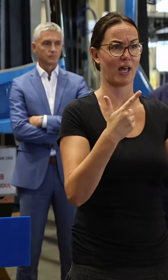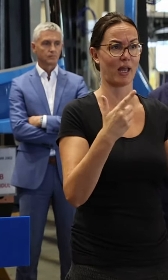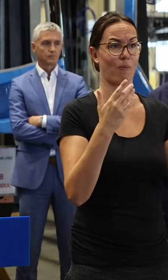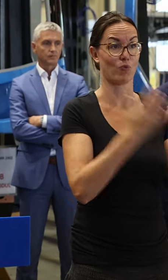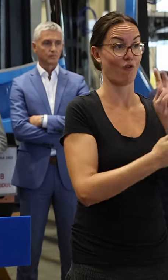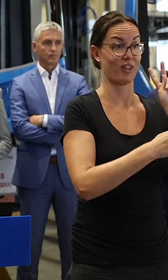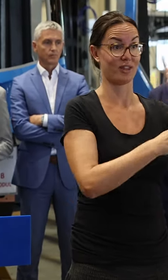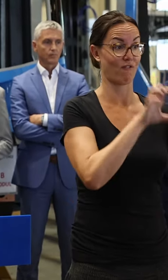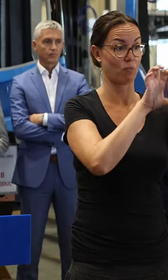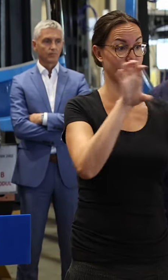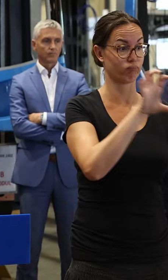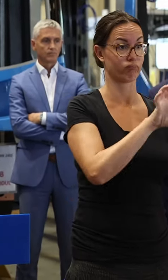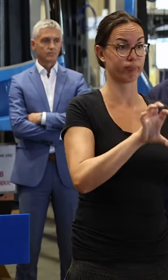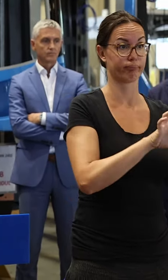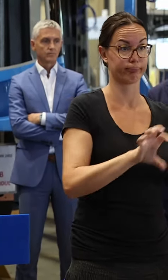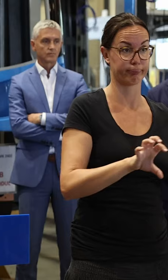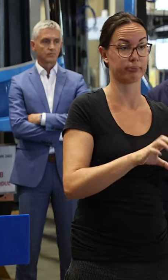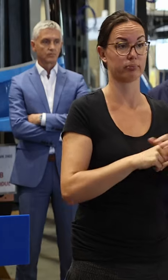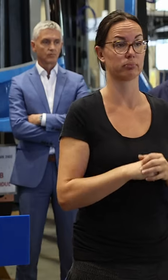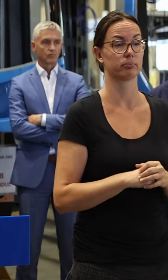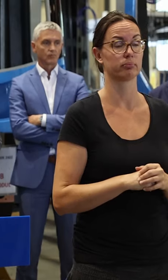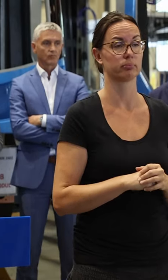tramvajskih konstrukcija u različitim fazama gotovosti.